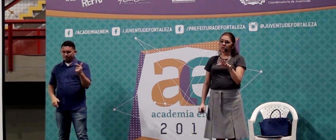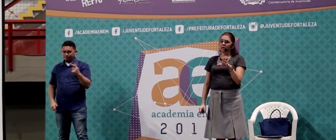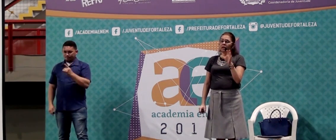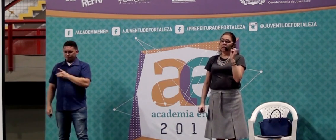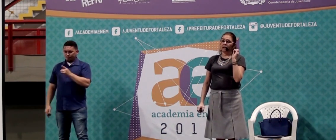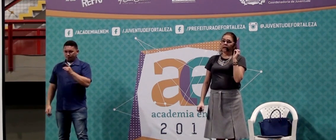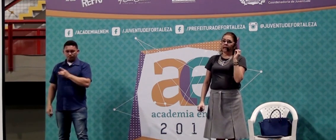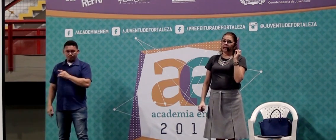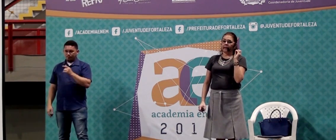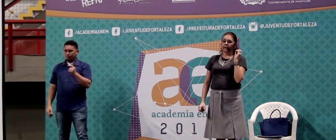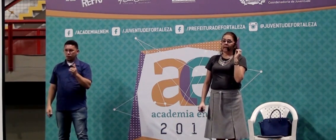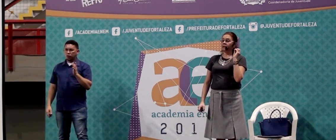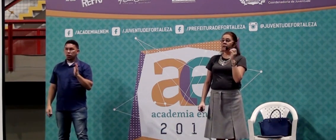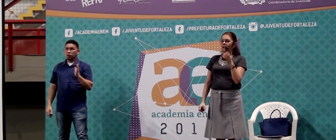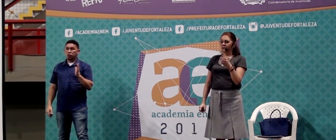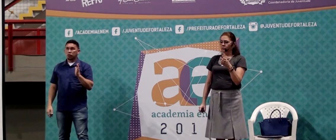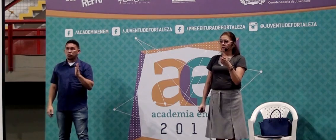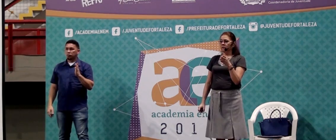medo de